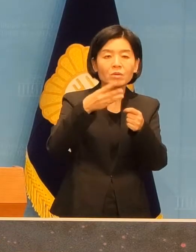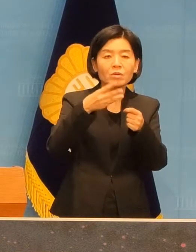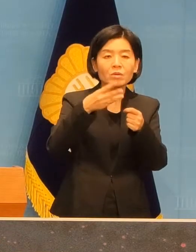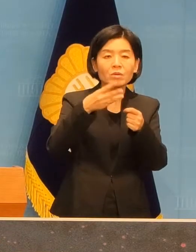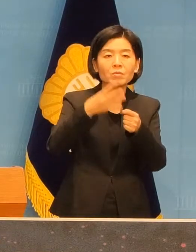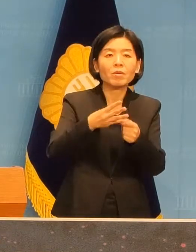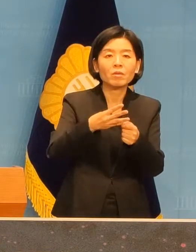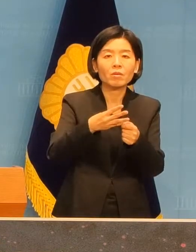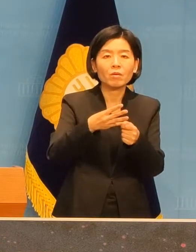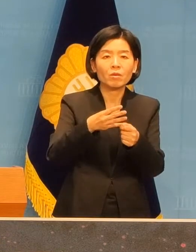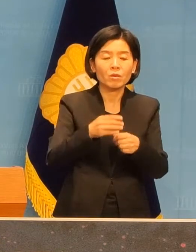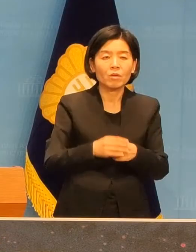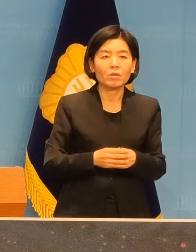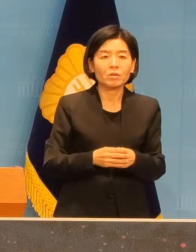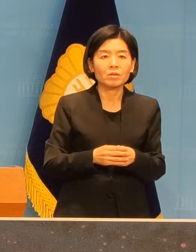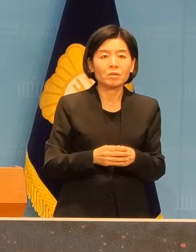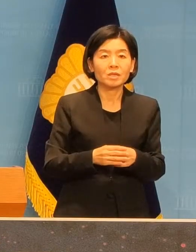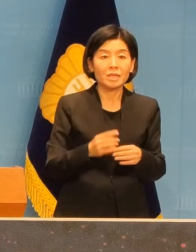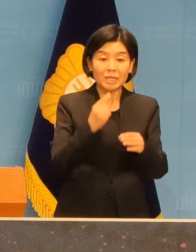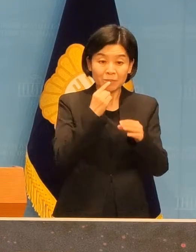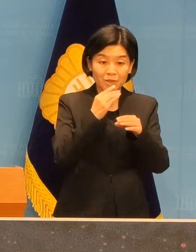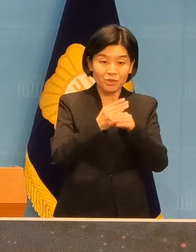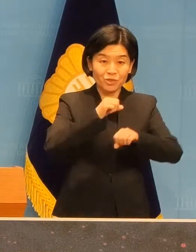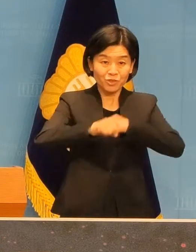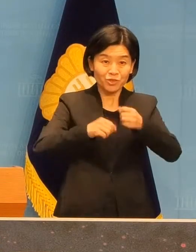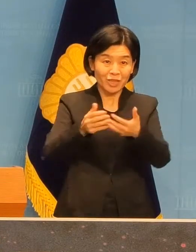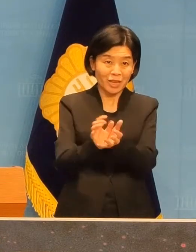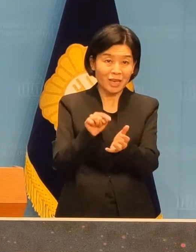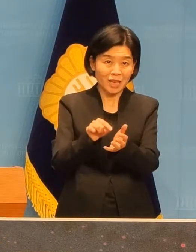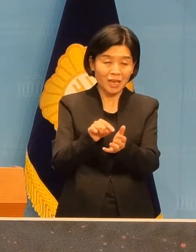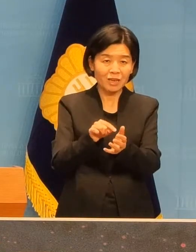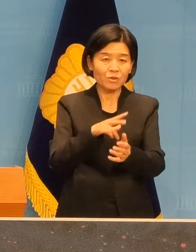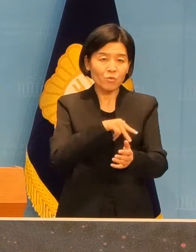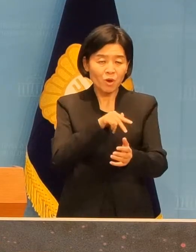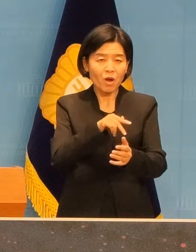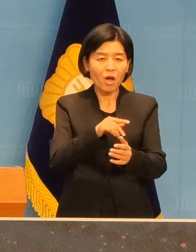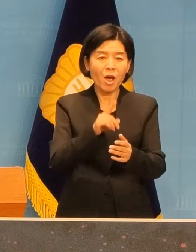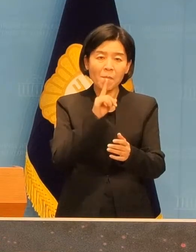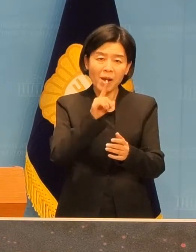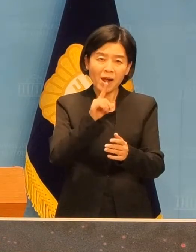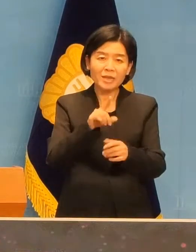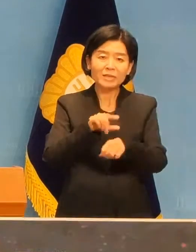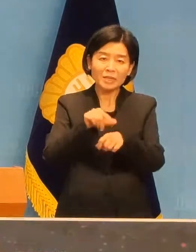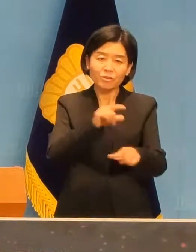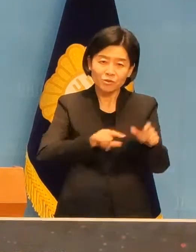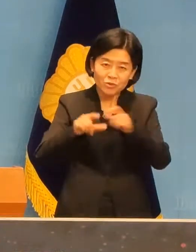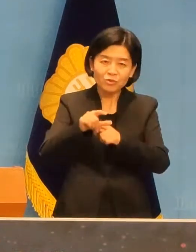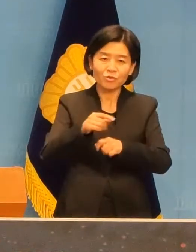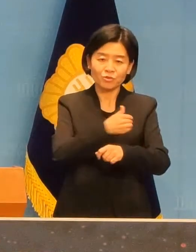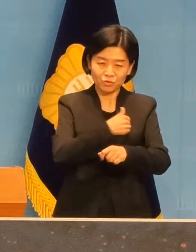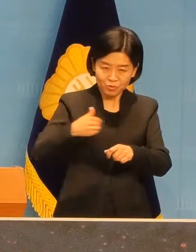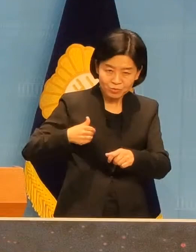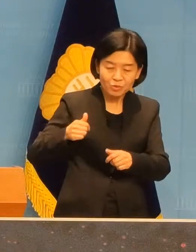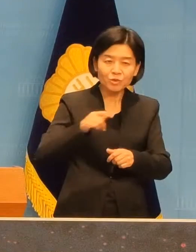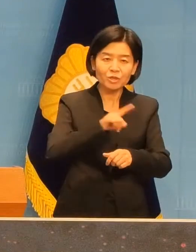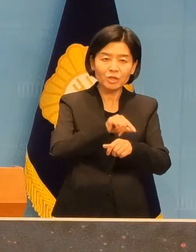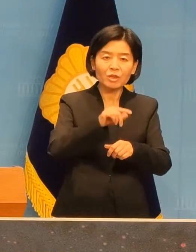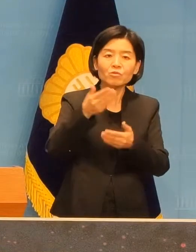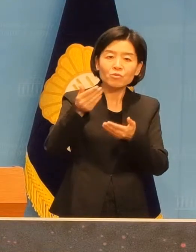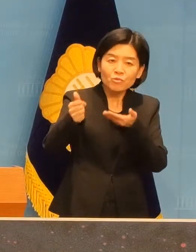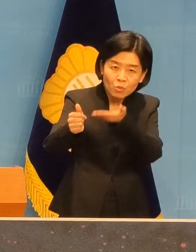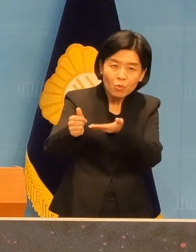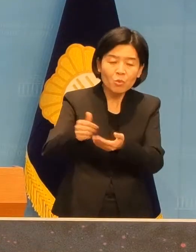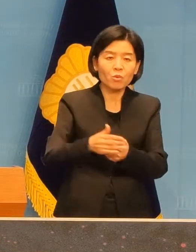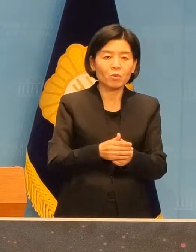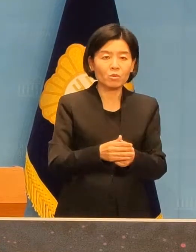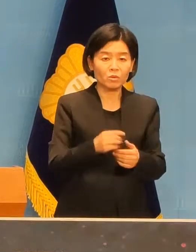한마디로 민주당 의원들에게 발언권을 더 많이 주는 것은 물론이고 본인